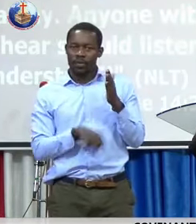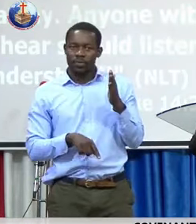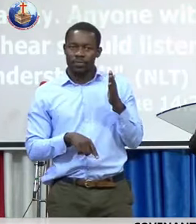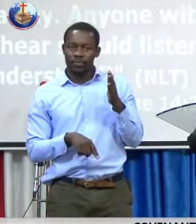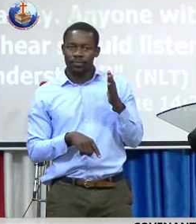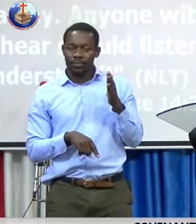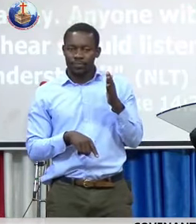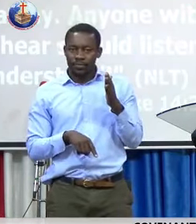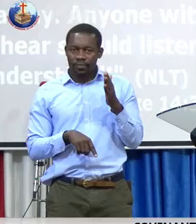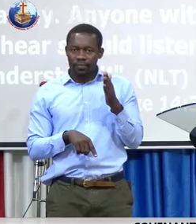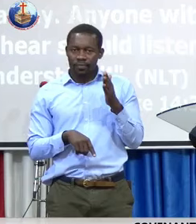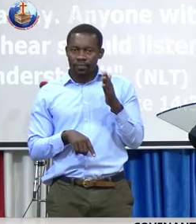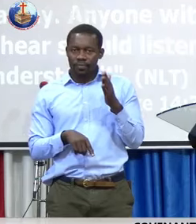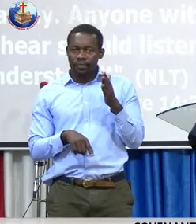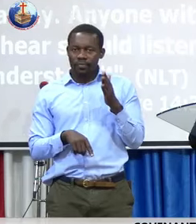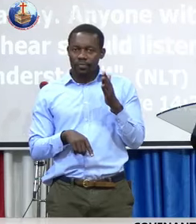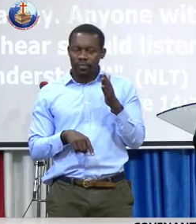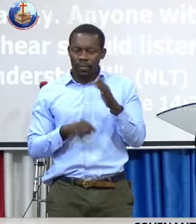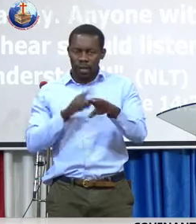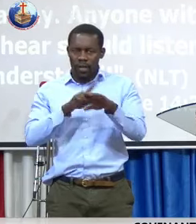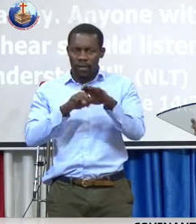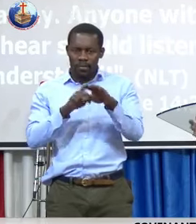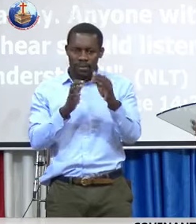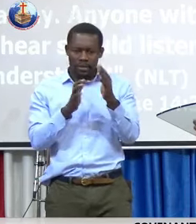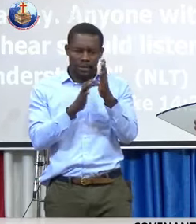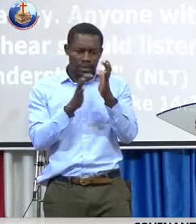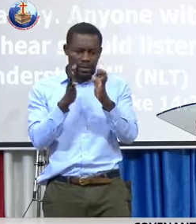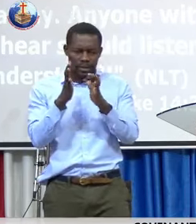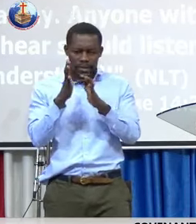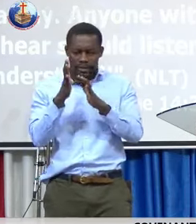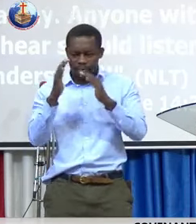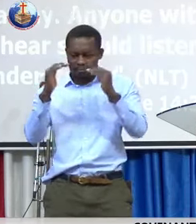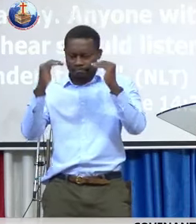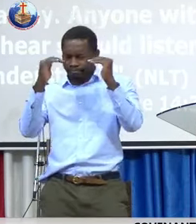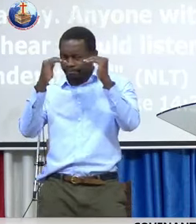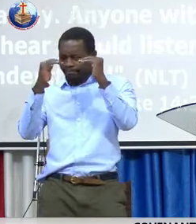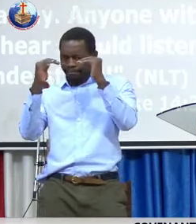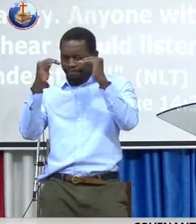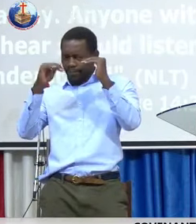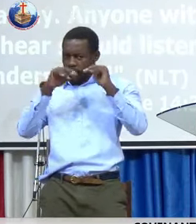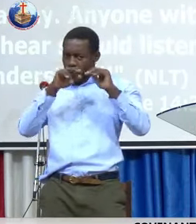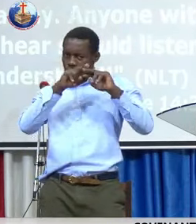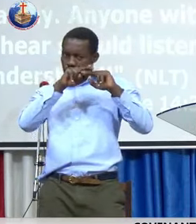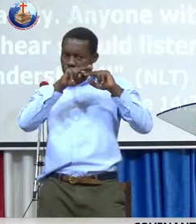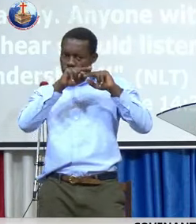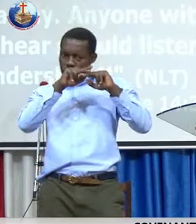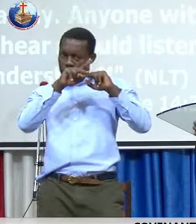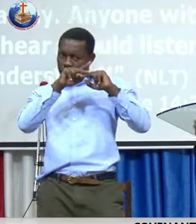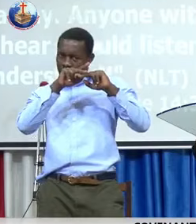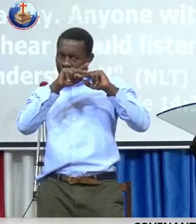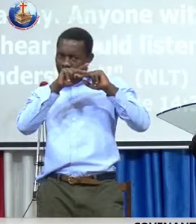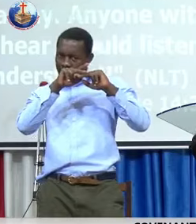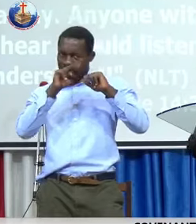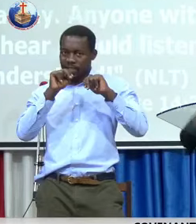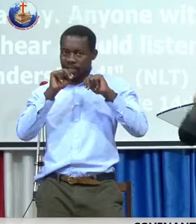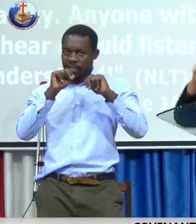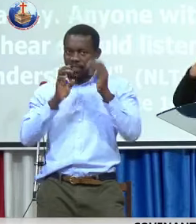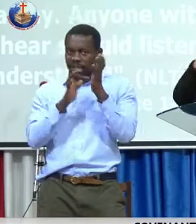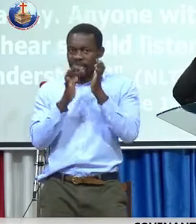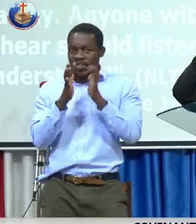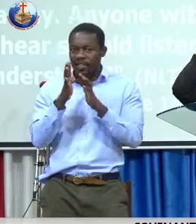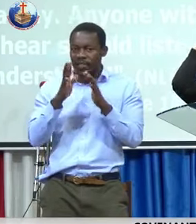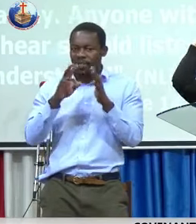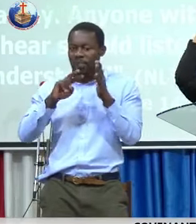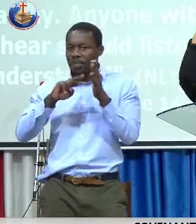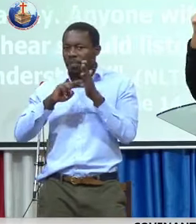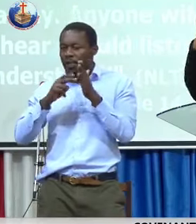nini? When he likened us to this salt used for fertilizer, alipotufananisha na hii chumvi ambayo ni inatumika kwa mbolea, he meant that we